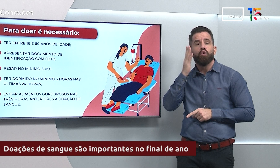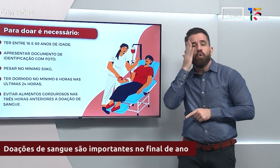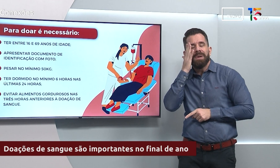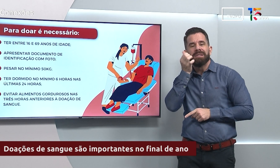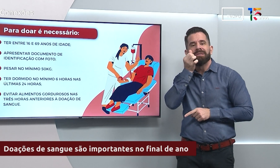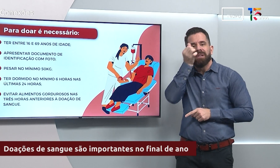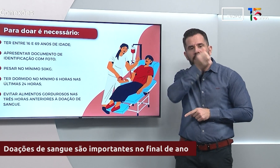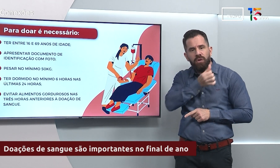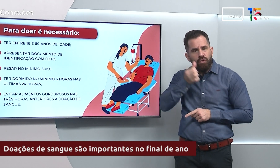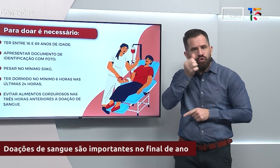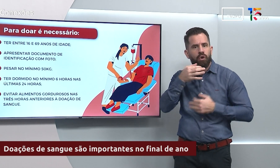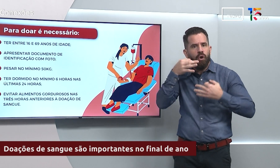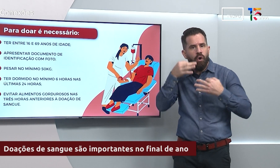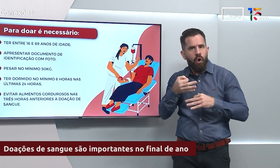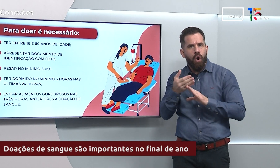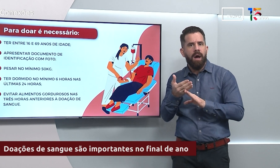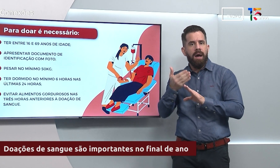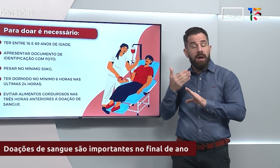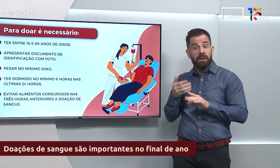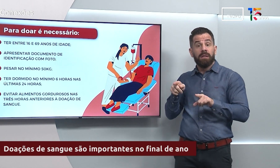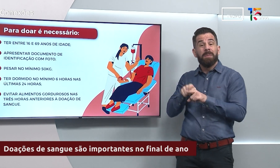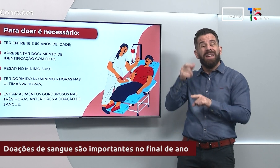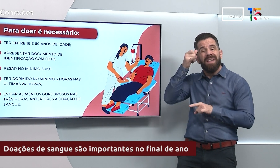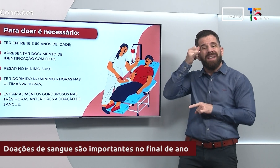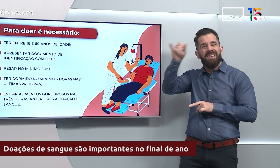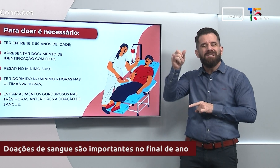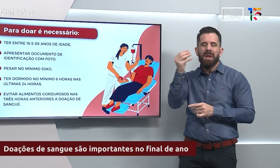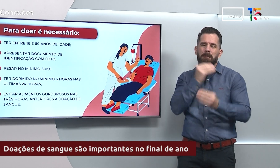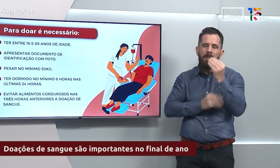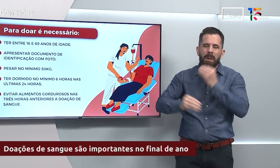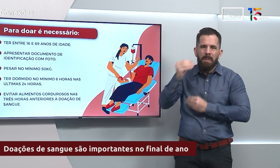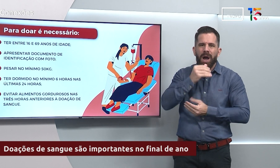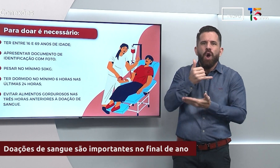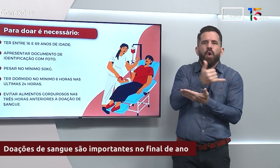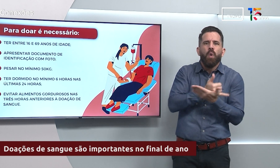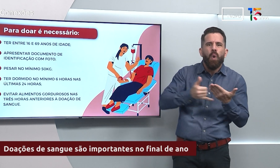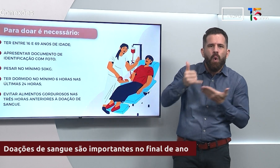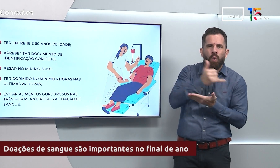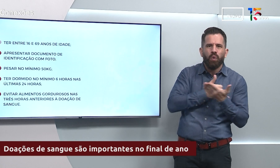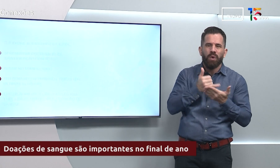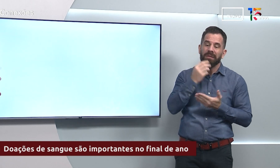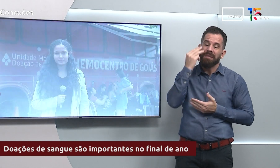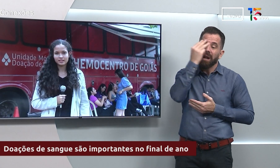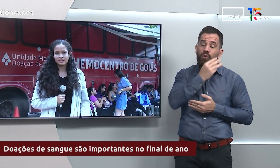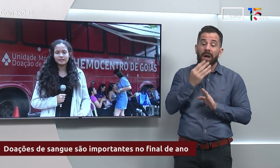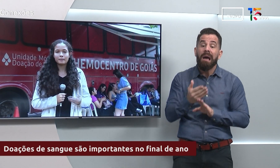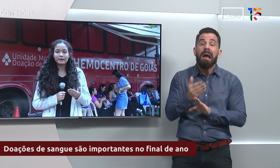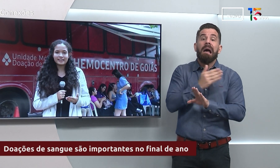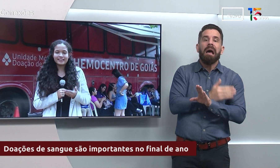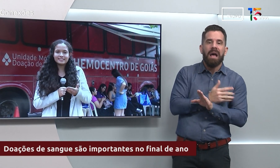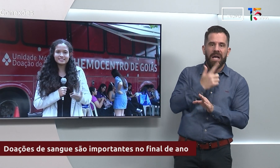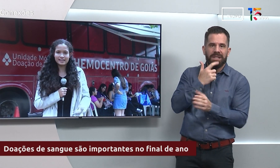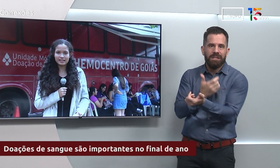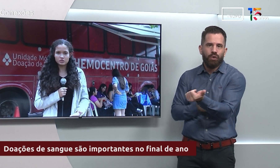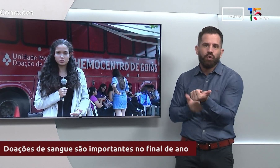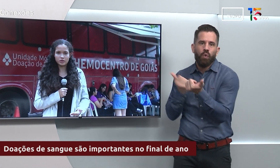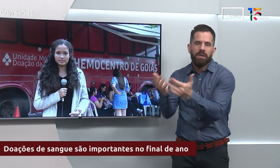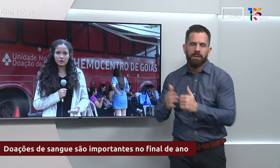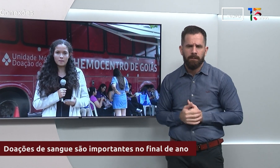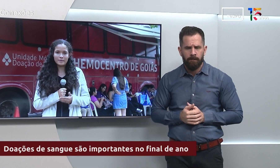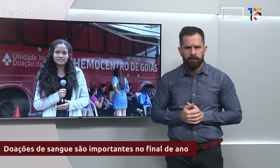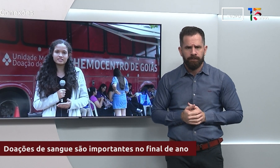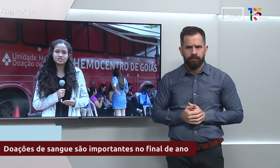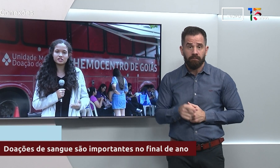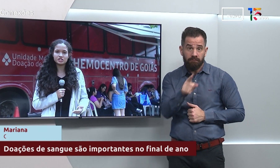horas e evitar alimentos gordurosos nas 3 horas anteriores à doação de sangue. E para realizar a sua